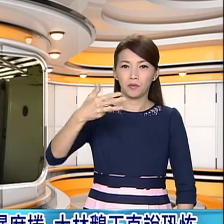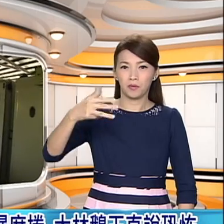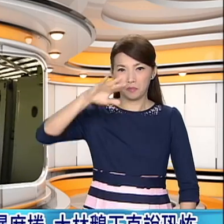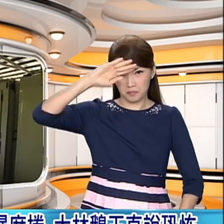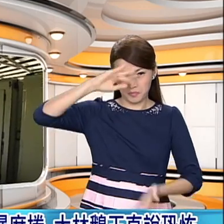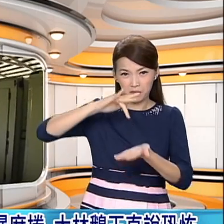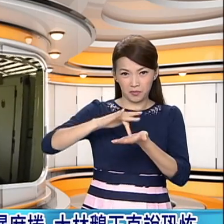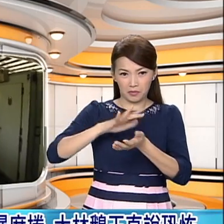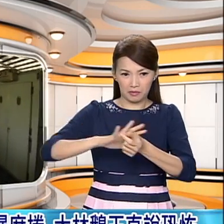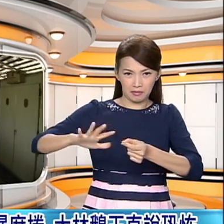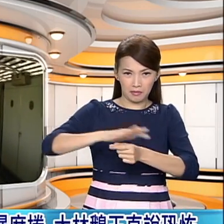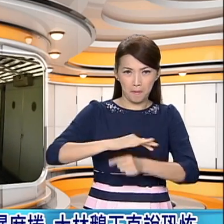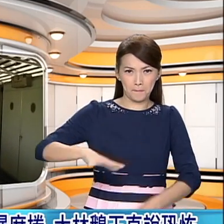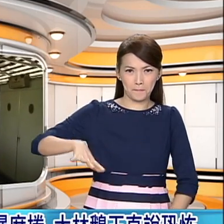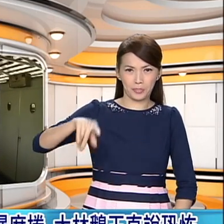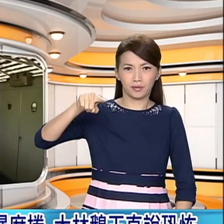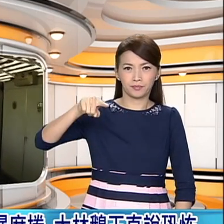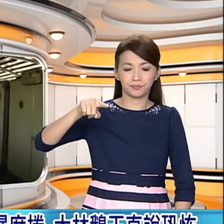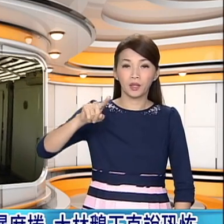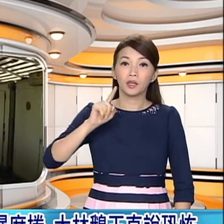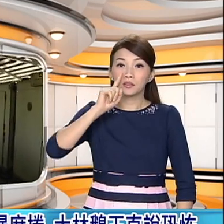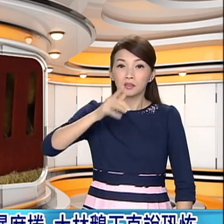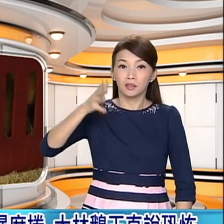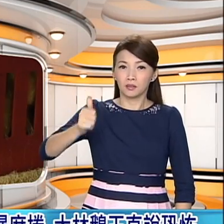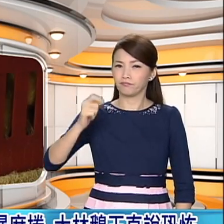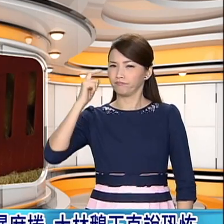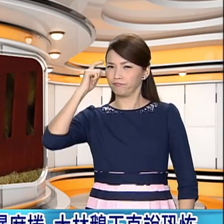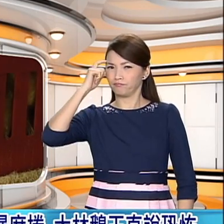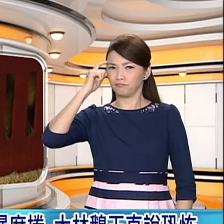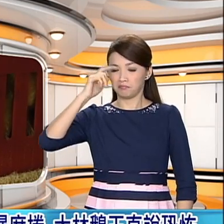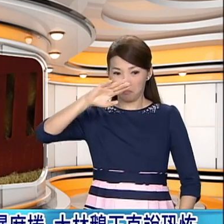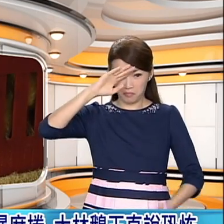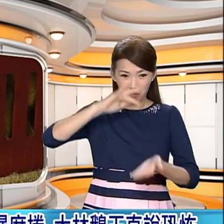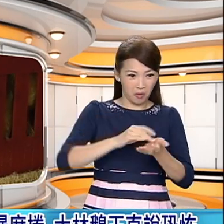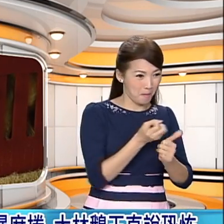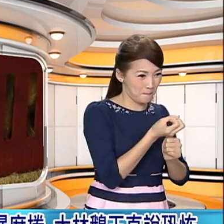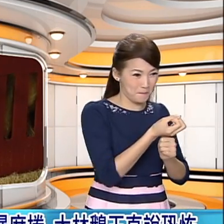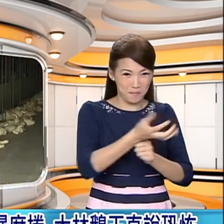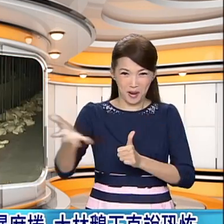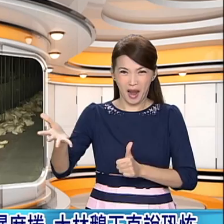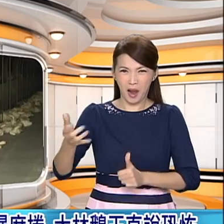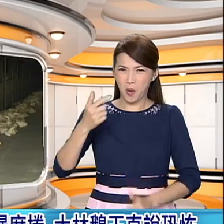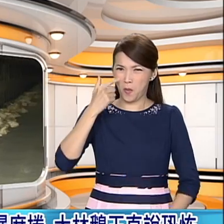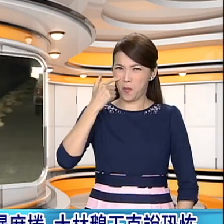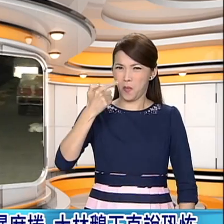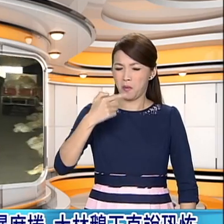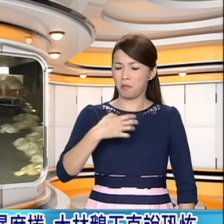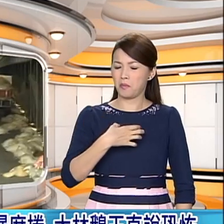者来说，这一波的疫情只能用恐怖2个字来形容。